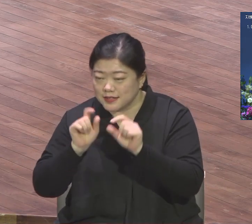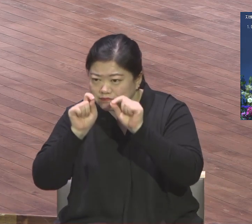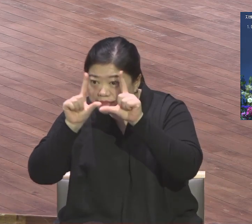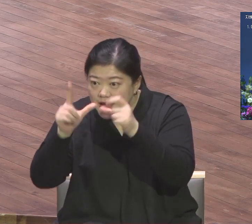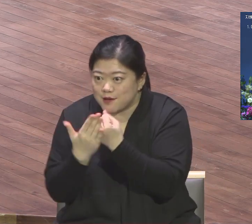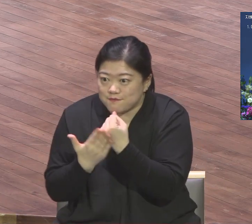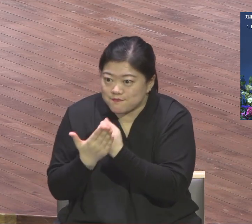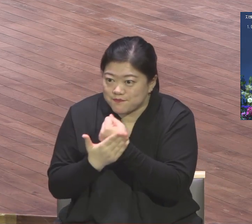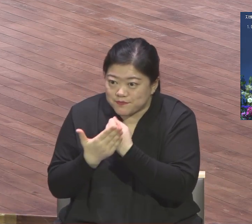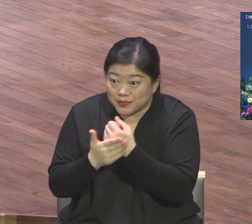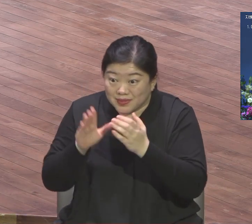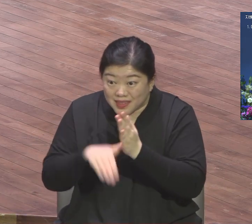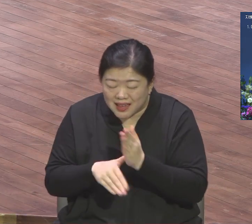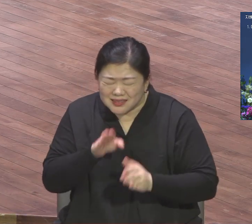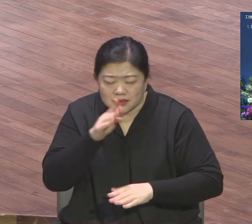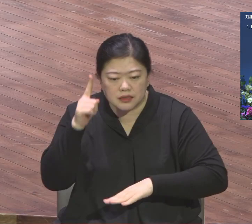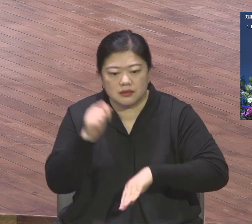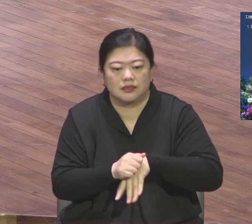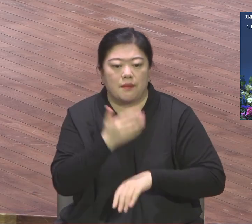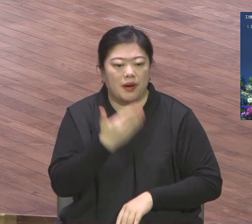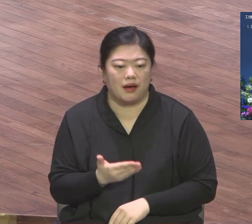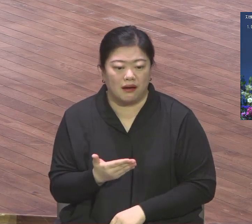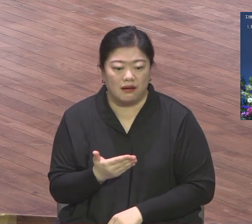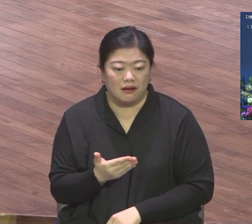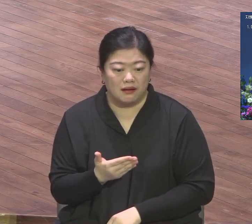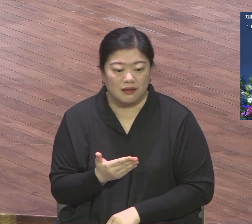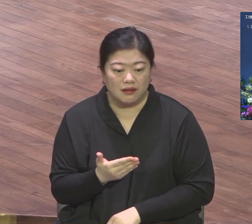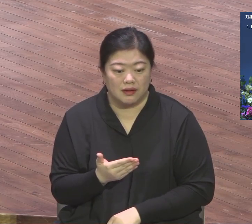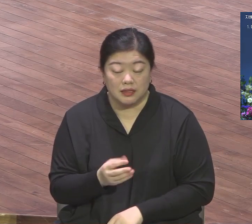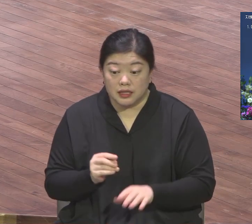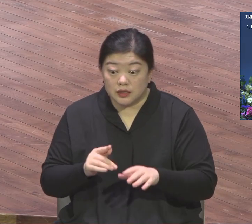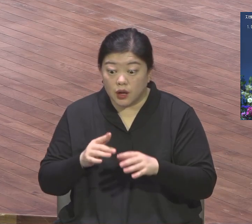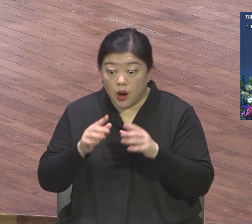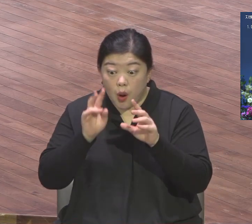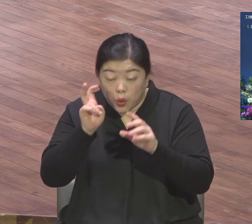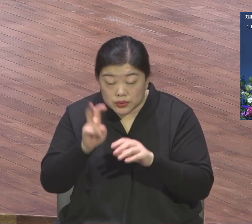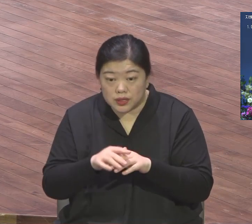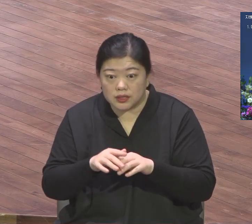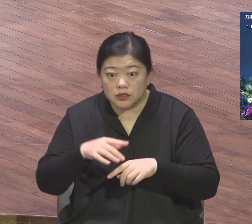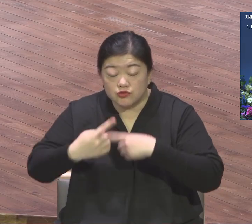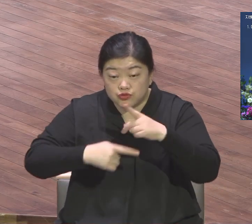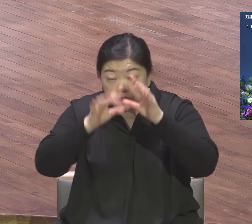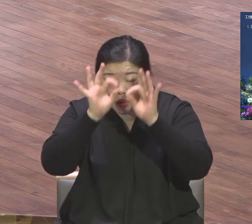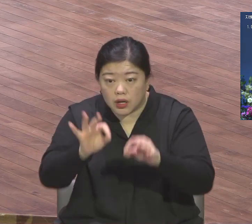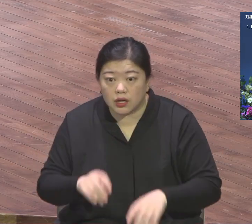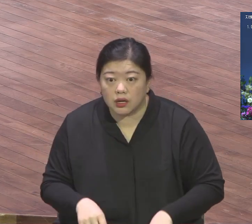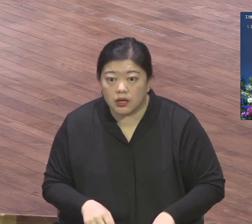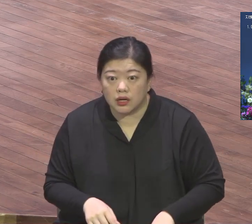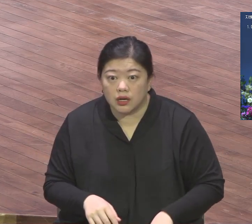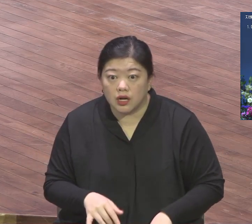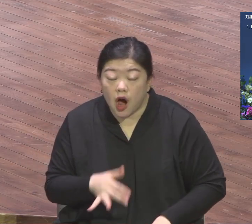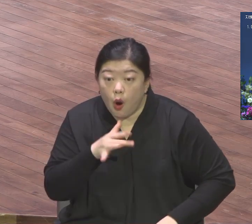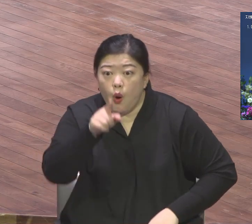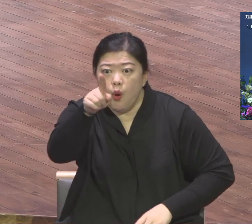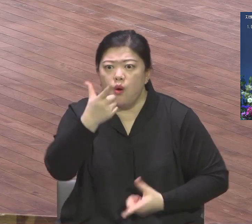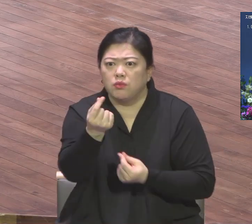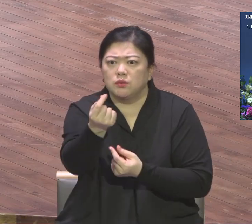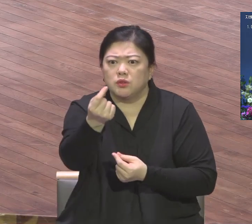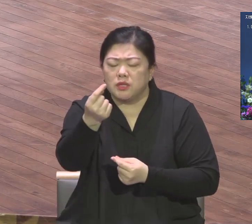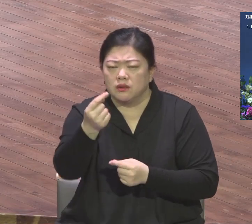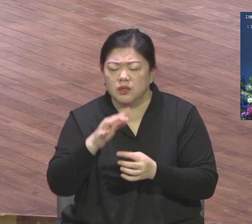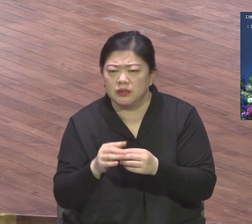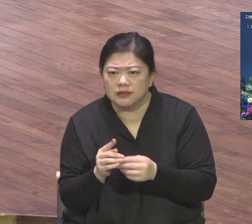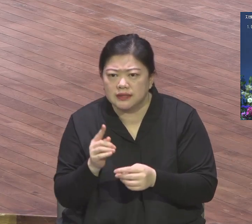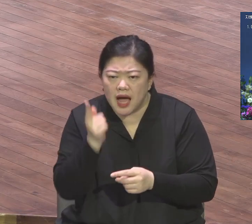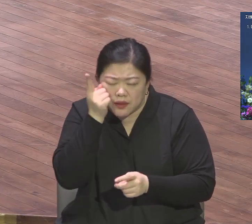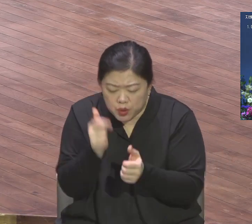시간에 여러분이 예배 시간에 마음에 부딪히는 것을 적어가지고 그걸 내 것을 삼아야 돼요. 말씀을 통해서 지혜 얻는